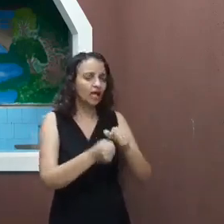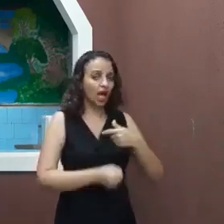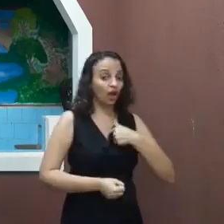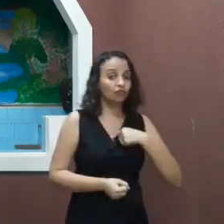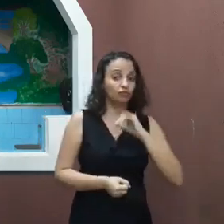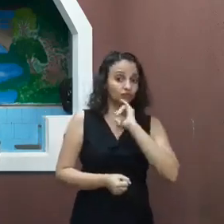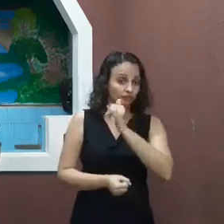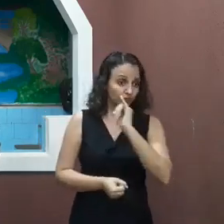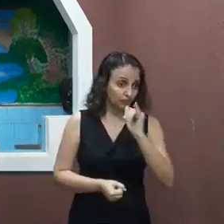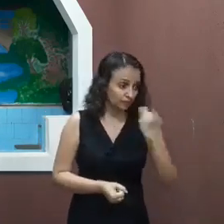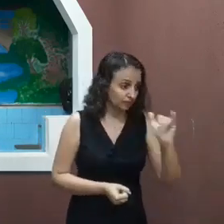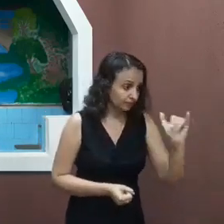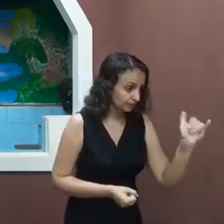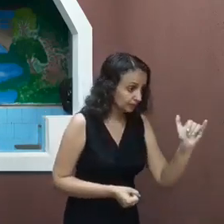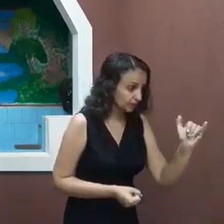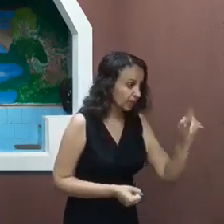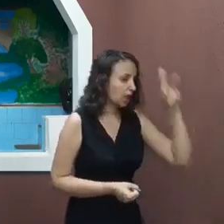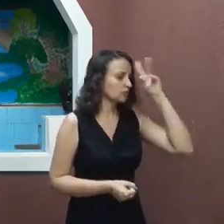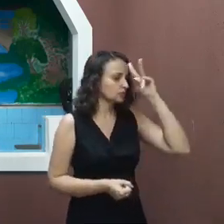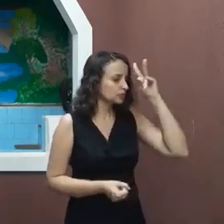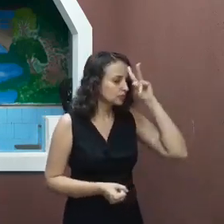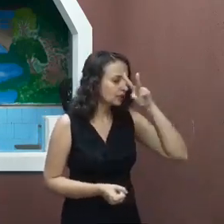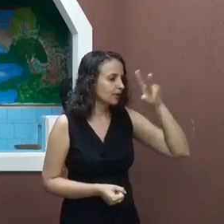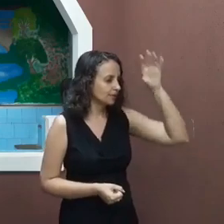você a história que eu ouvi